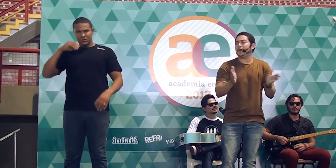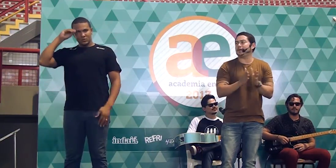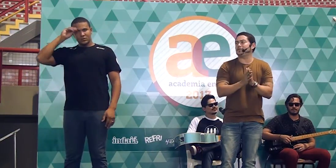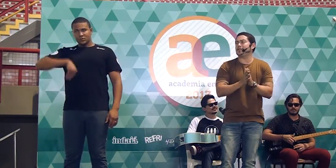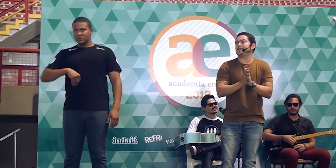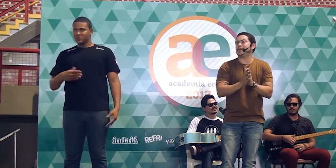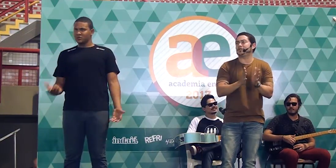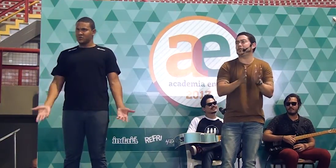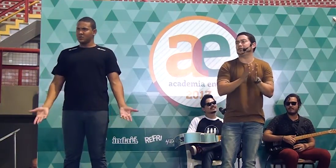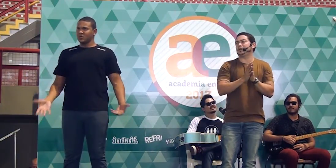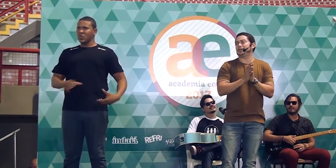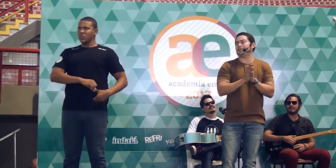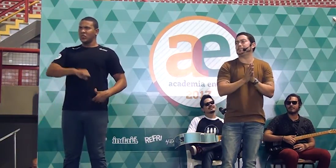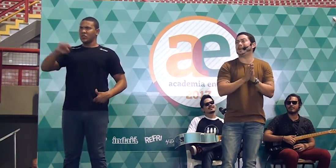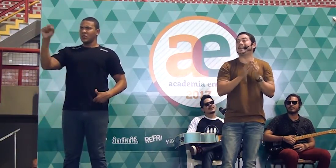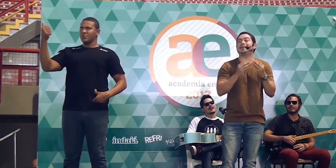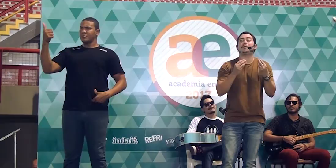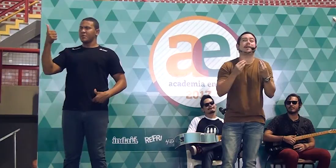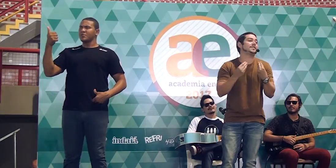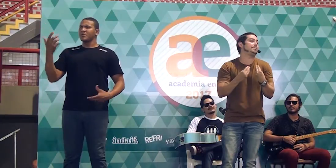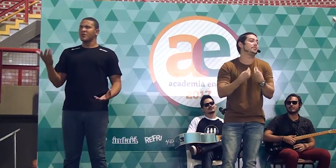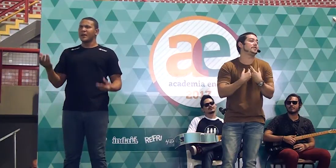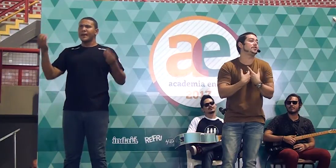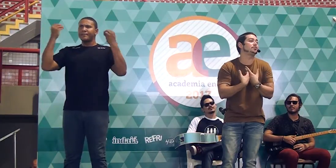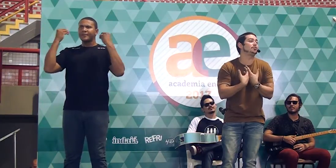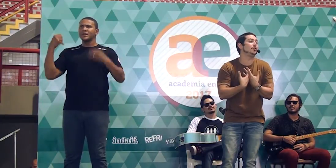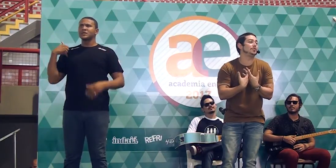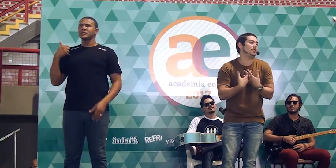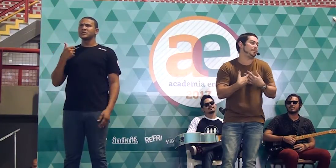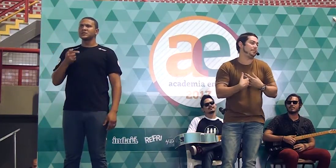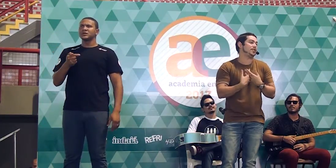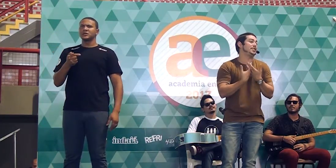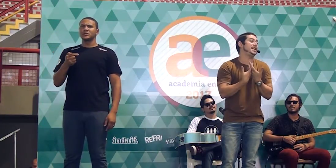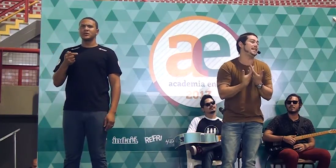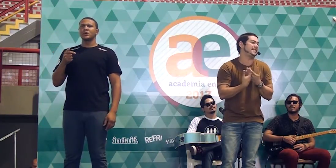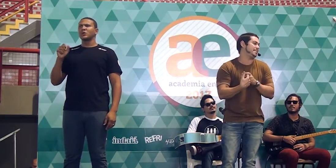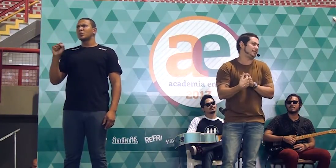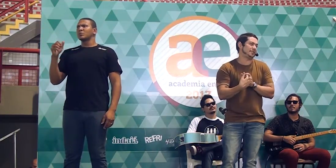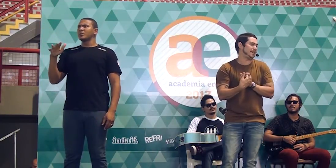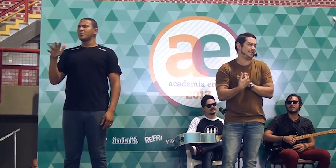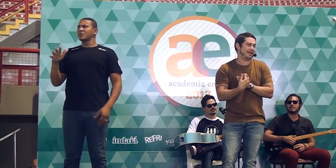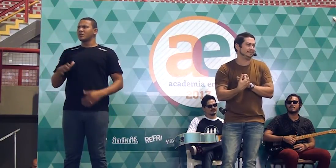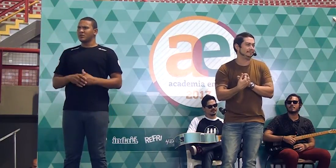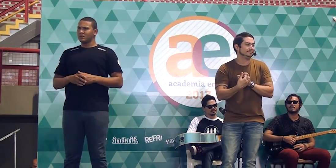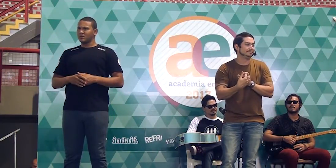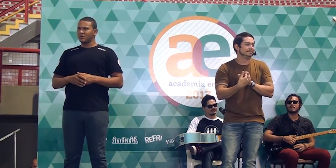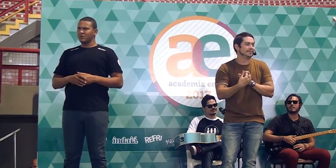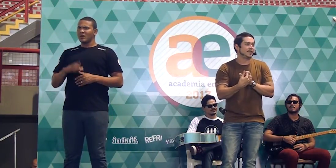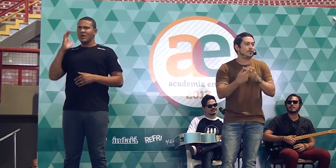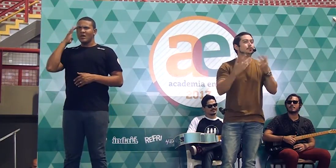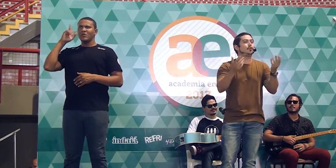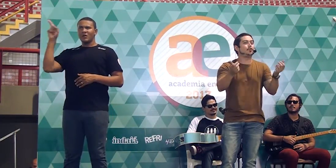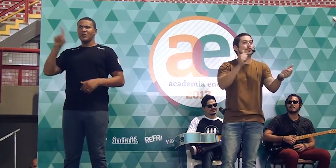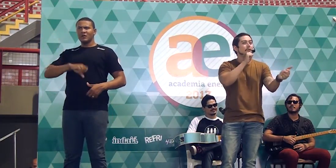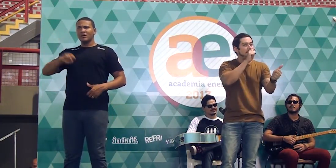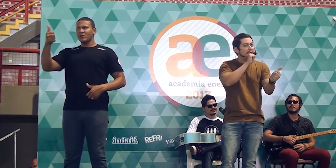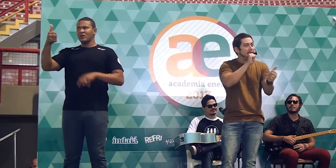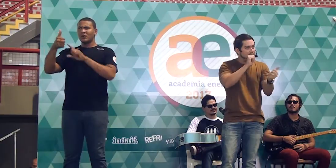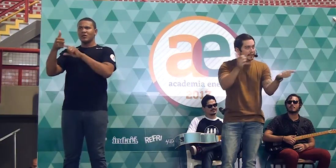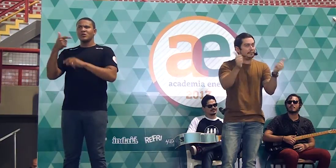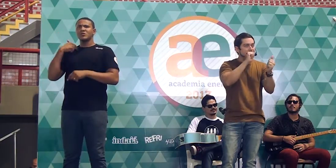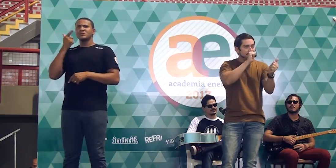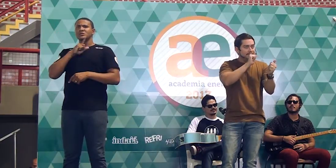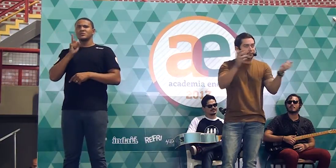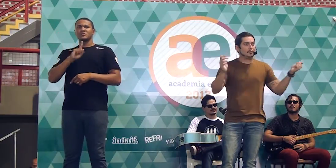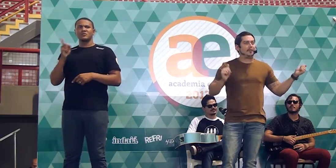Meu colega tinha 7, 8 anos. Para que eu quero saber os 21 nomes de Dom Pedro? Acho que nem ele sabia todos decorados. Segundo consta, Dom Pedro